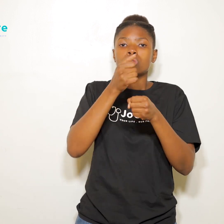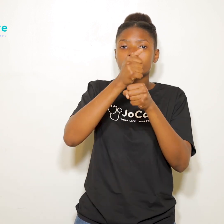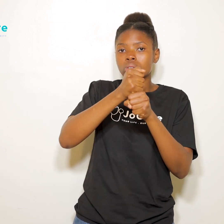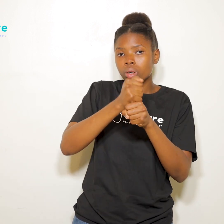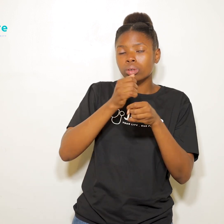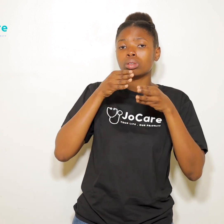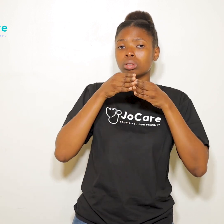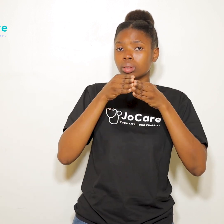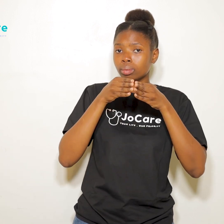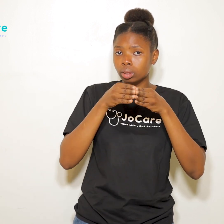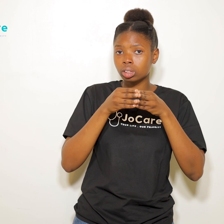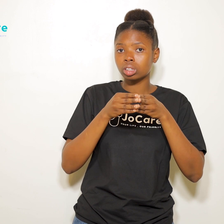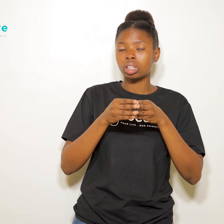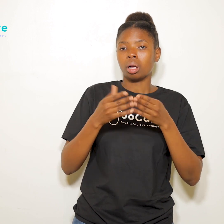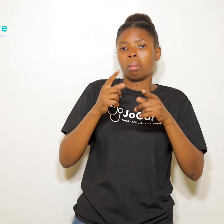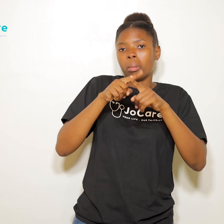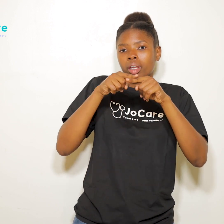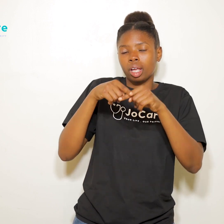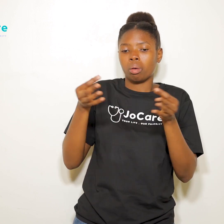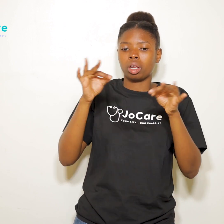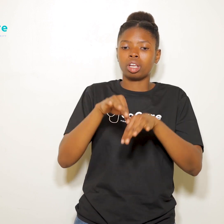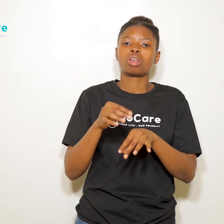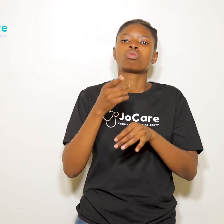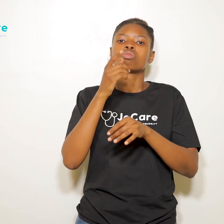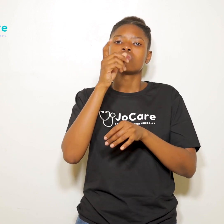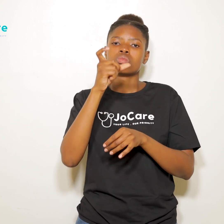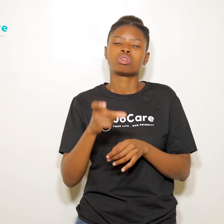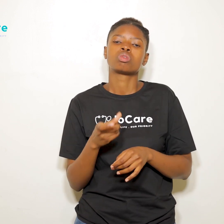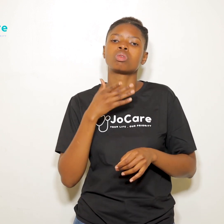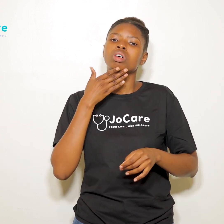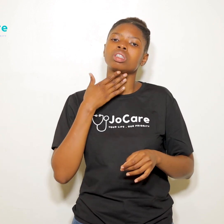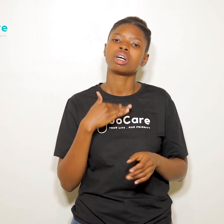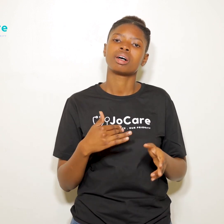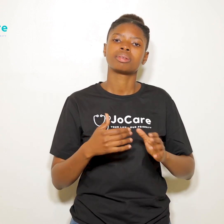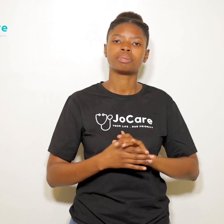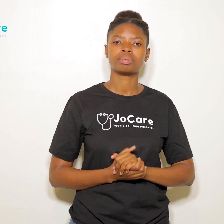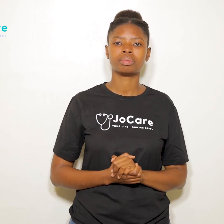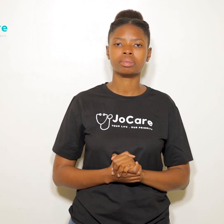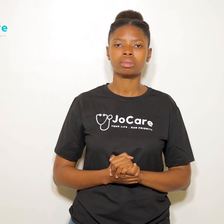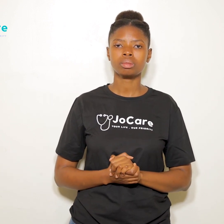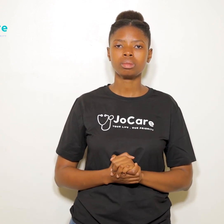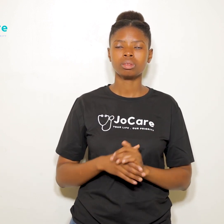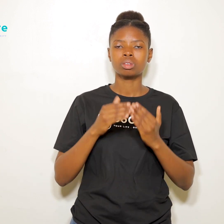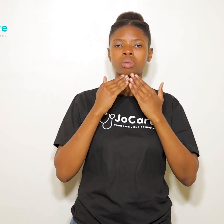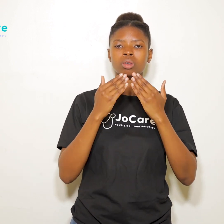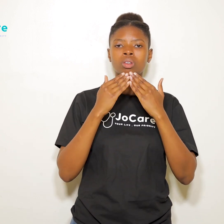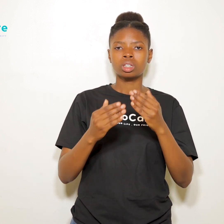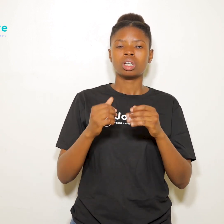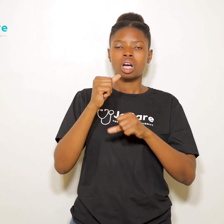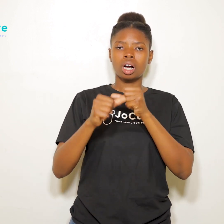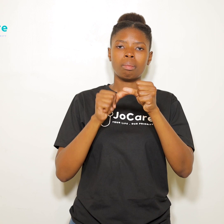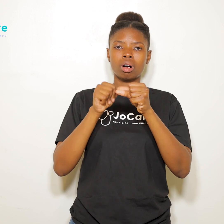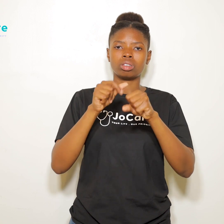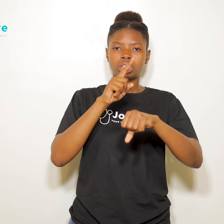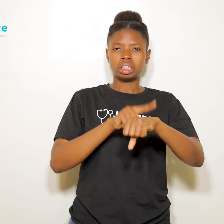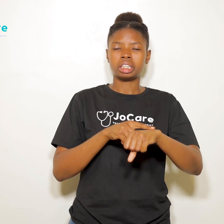ashaka? Yego, murakoze. Ku kijyanye n'igihe cy'uburumbuke ntabwo ari